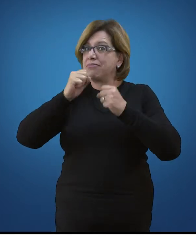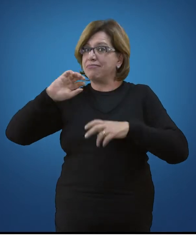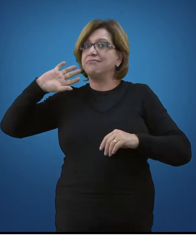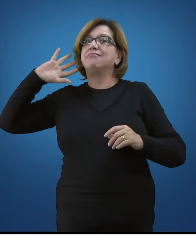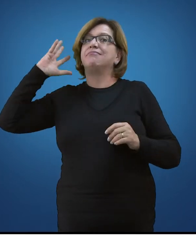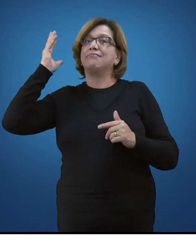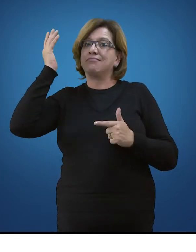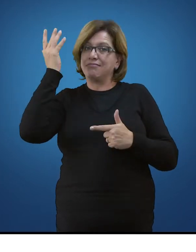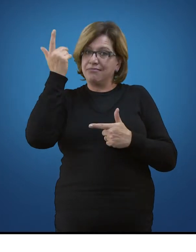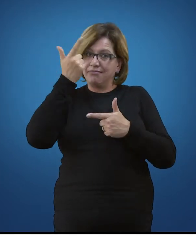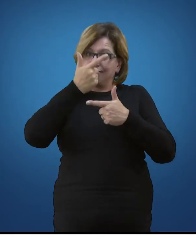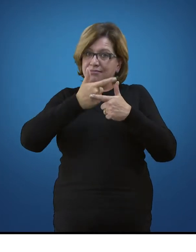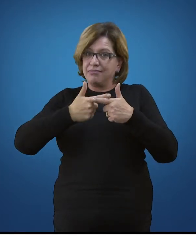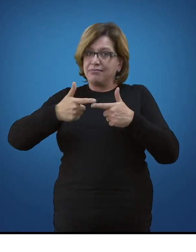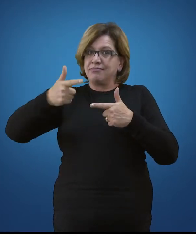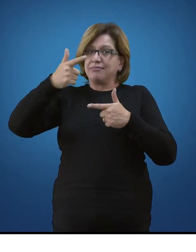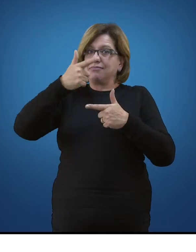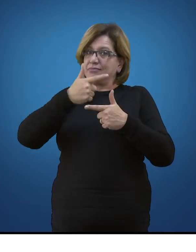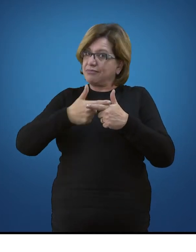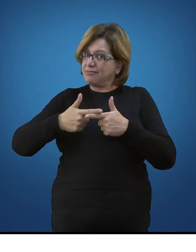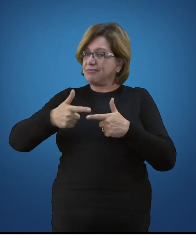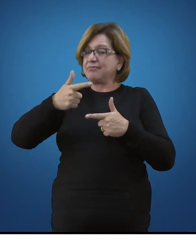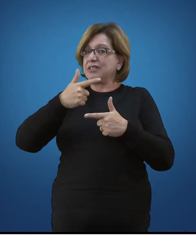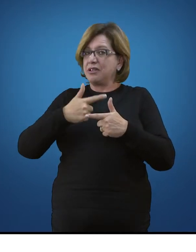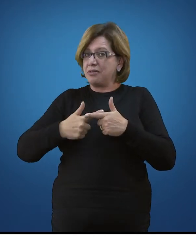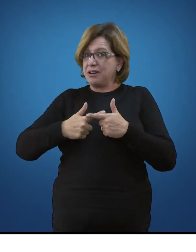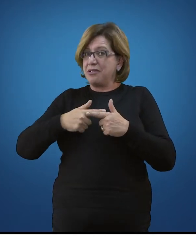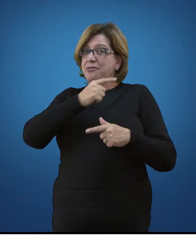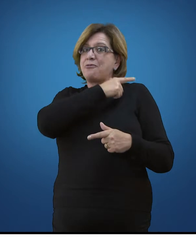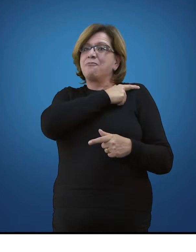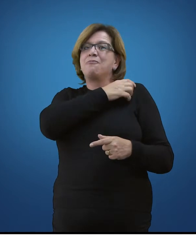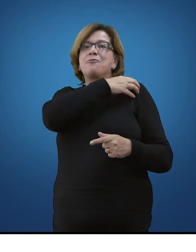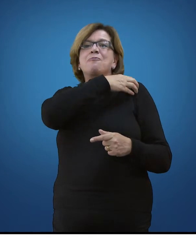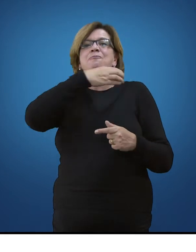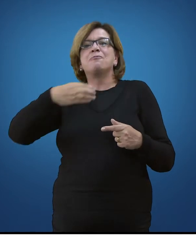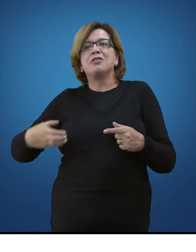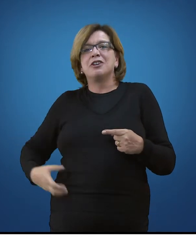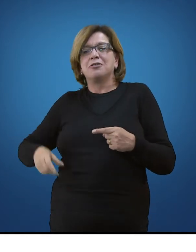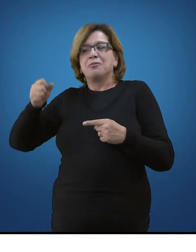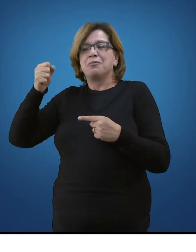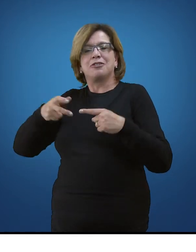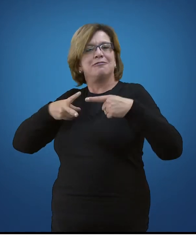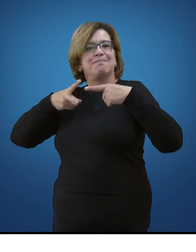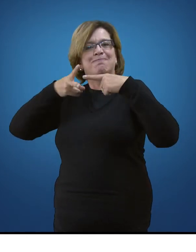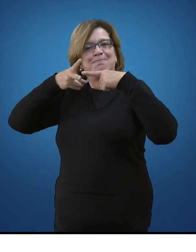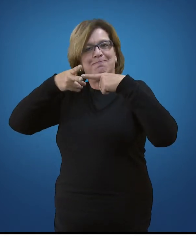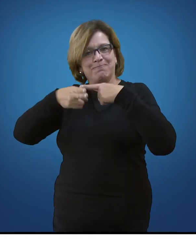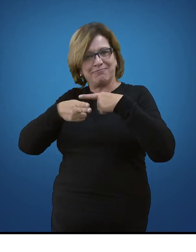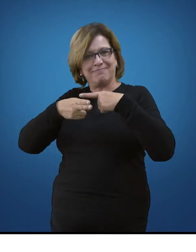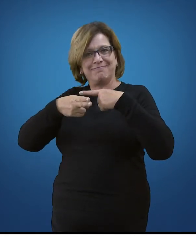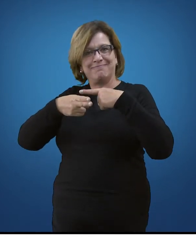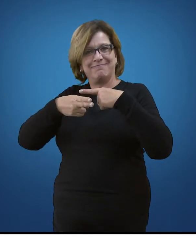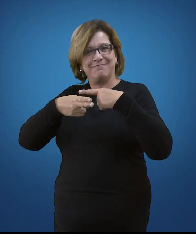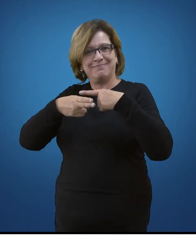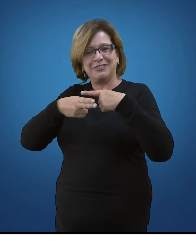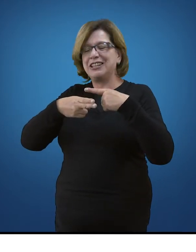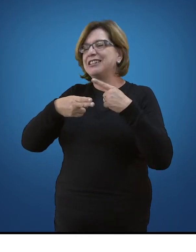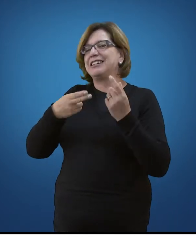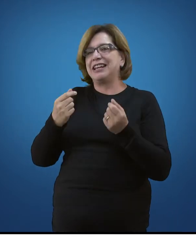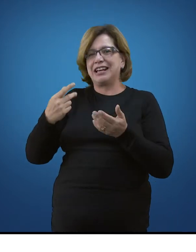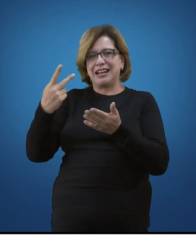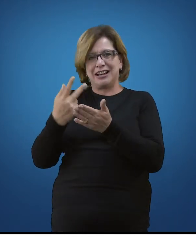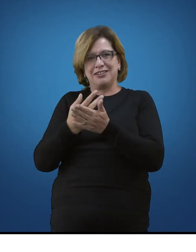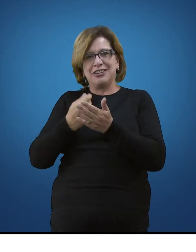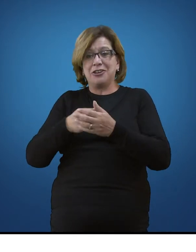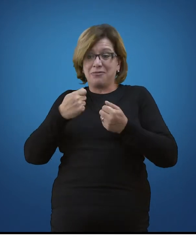vir a ser glosado. O que é isso? Poderá ser descaracterizada a sua utilização e